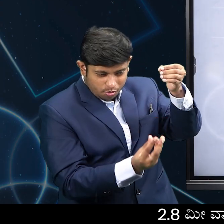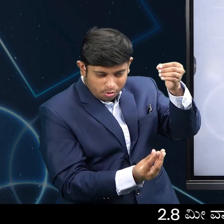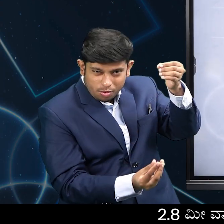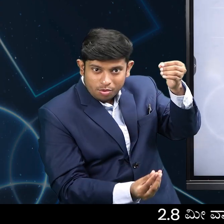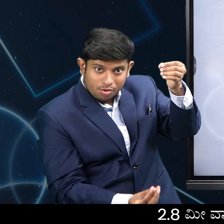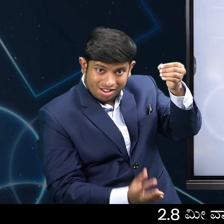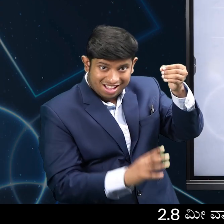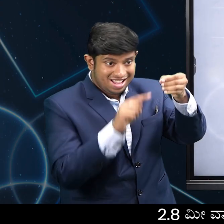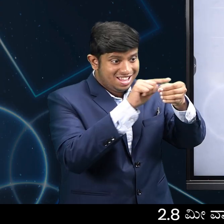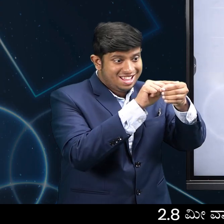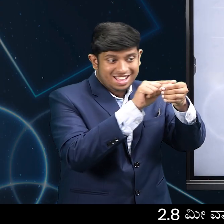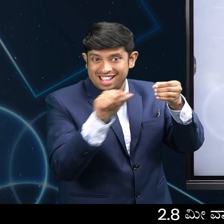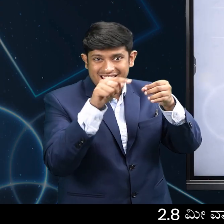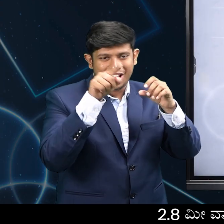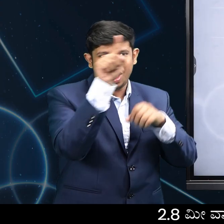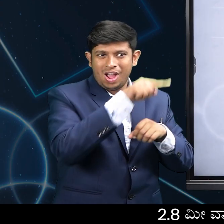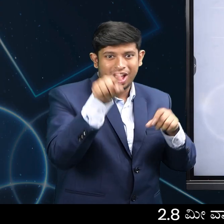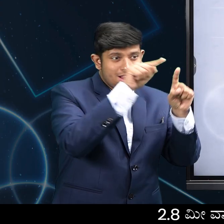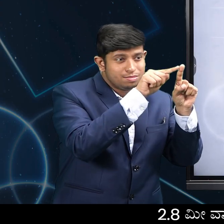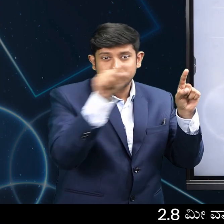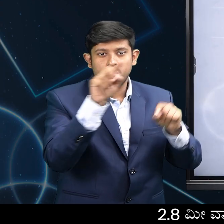ವ್ಯಾಸದ ಶಂಕುವಿನಾಕಾರದ ಫಿಟ್ 12 ಮೀಟರ್ ಆಳವಾಗಿದೆ.